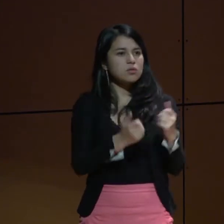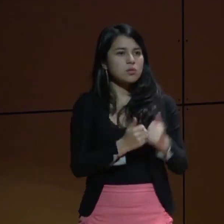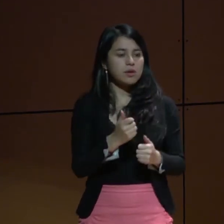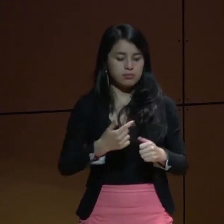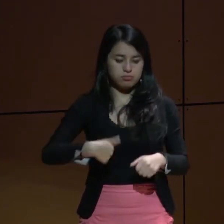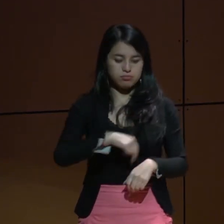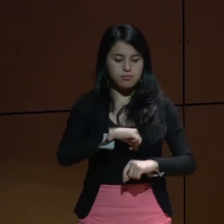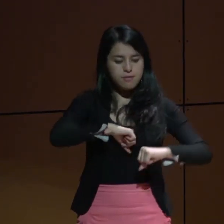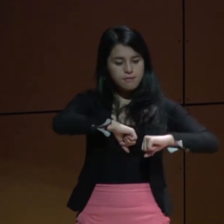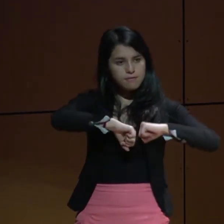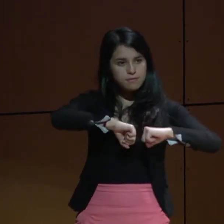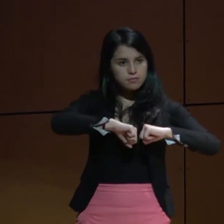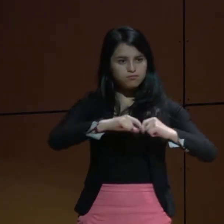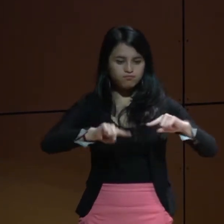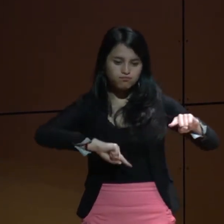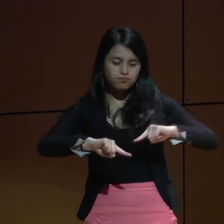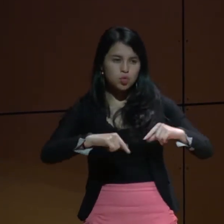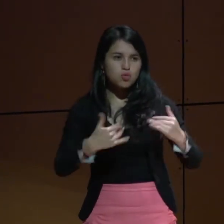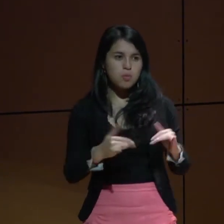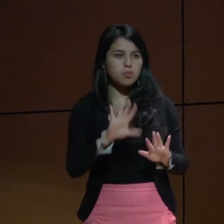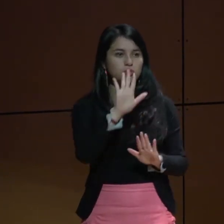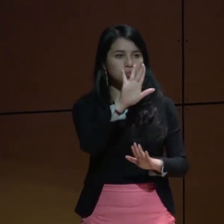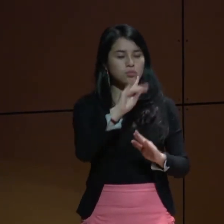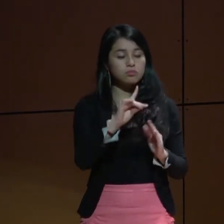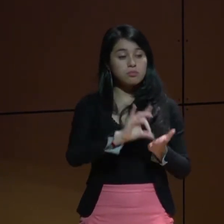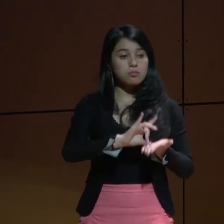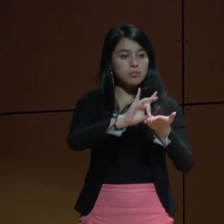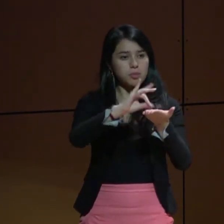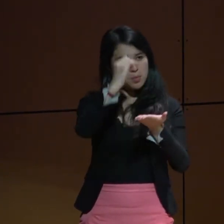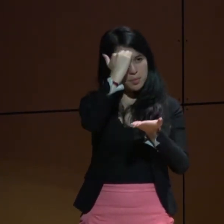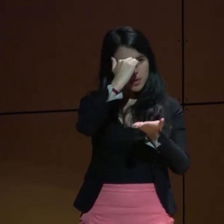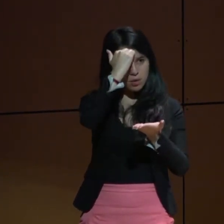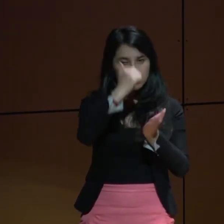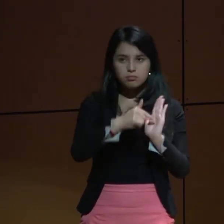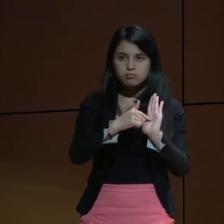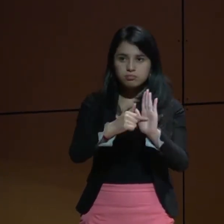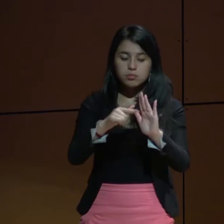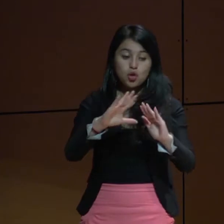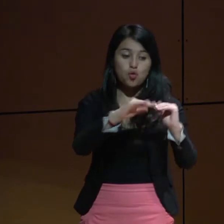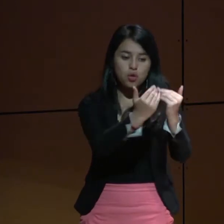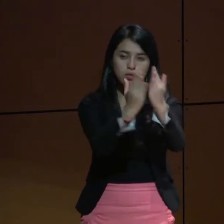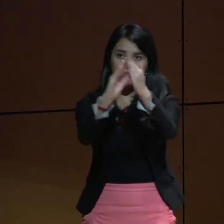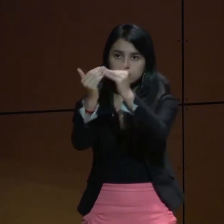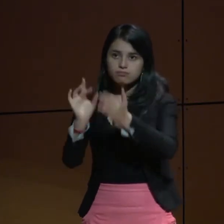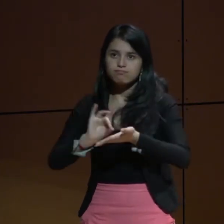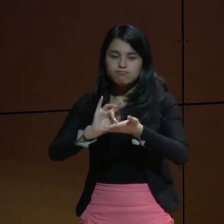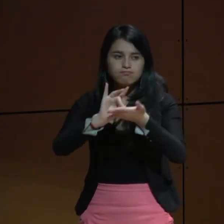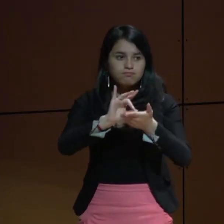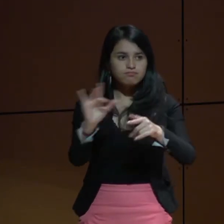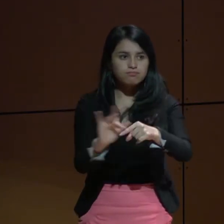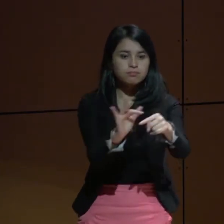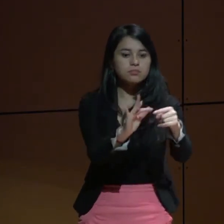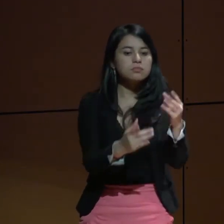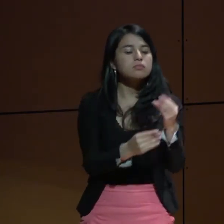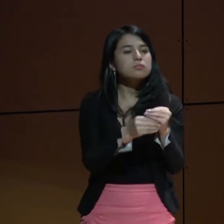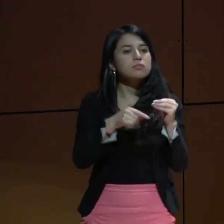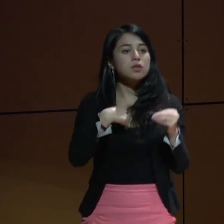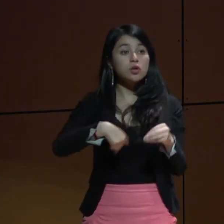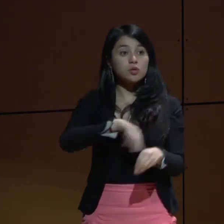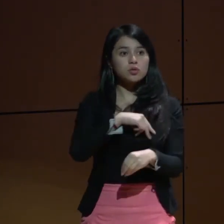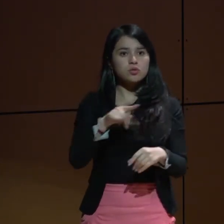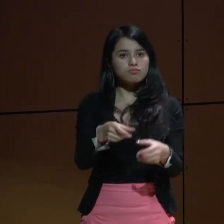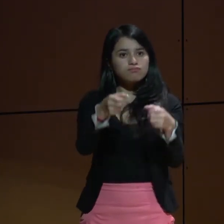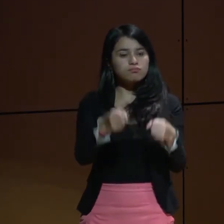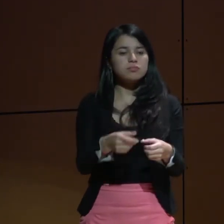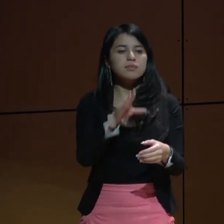y gestionar el modelo pedagógico en las instituciones educativas para asegurarles a los niños